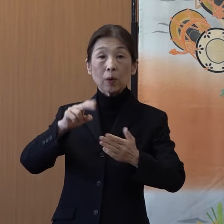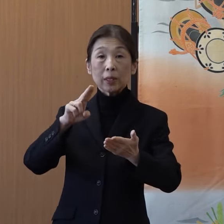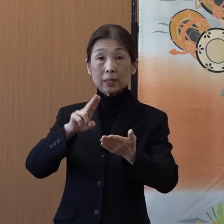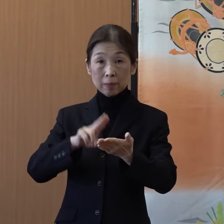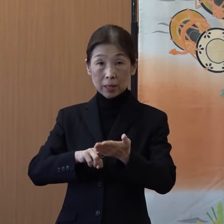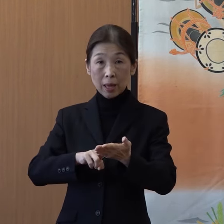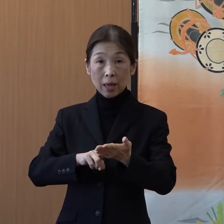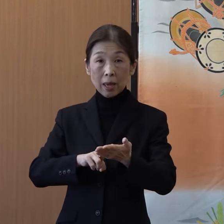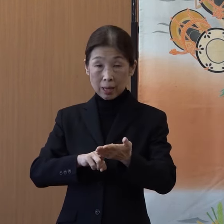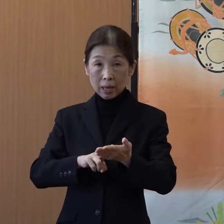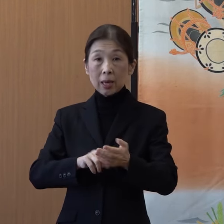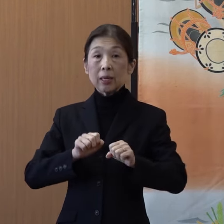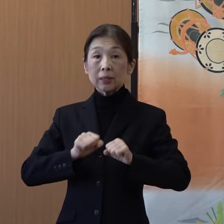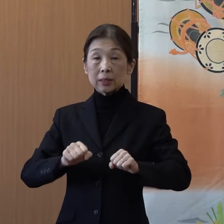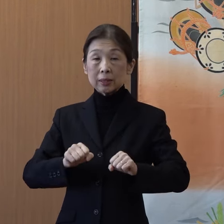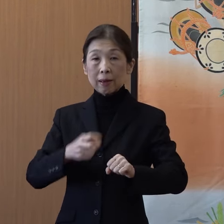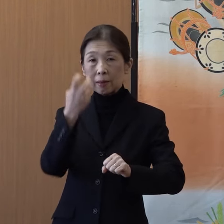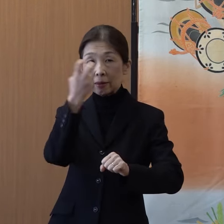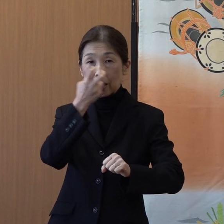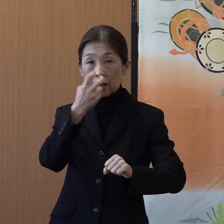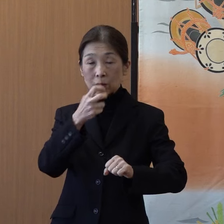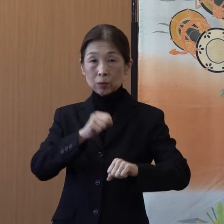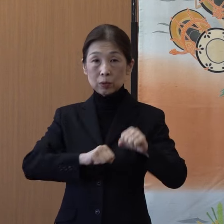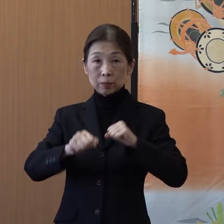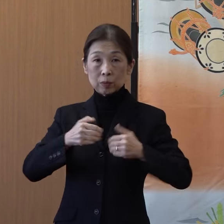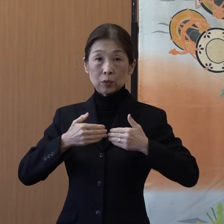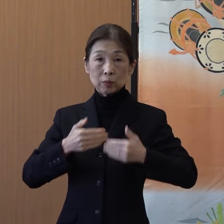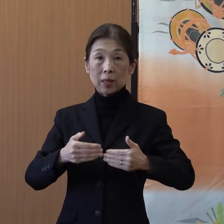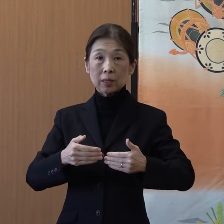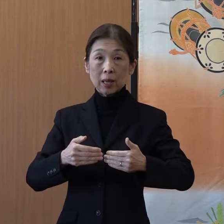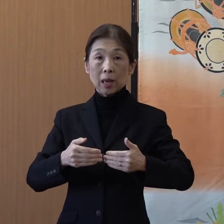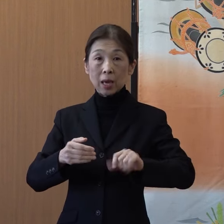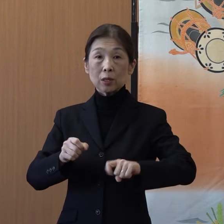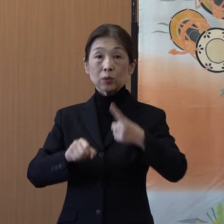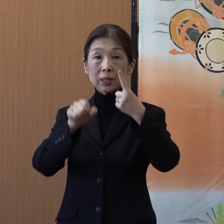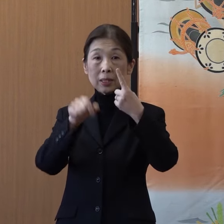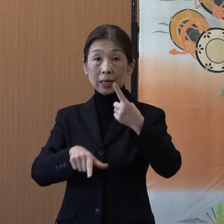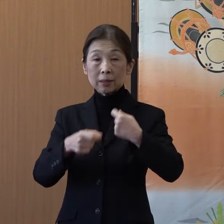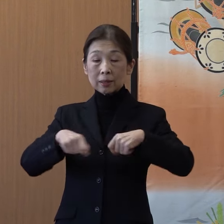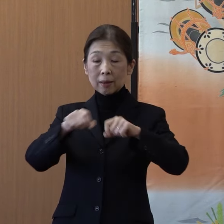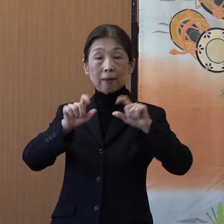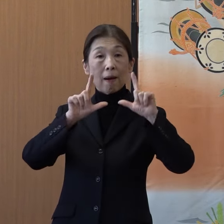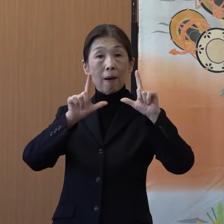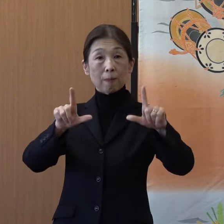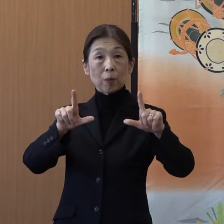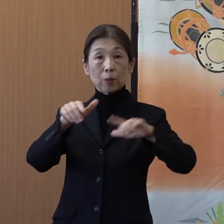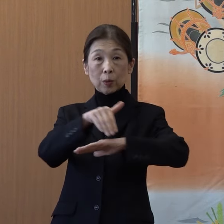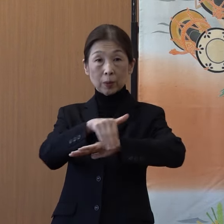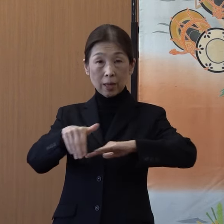践検証に取り組み、11月に成果発表をしていただきます。